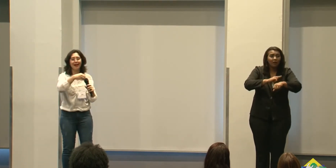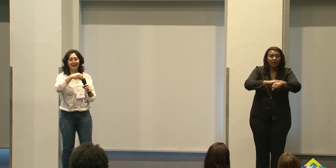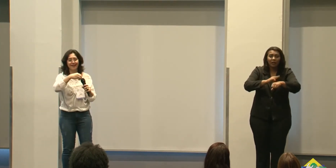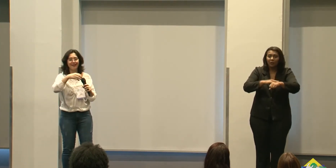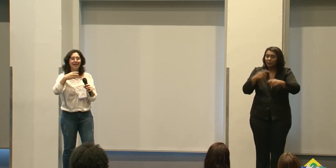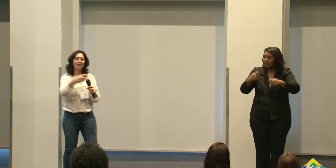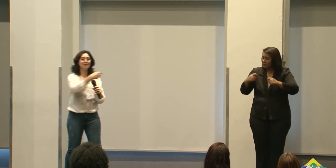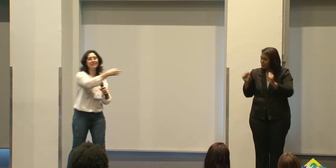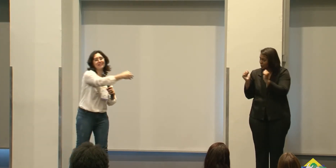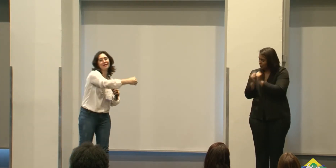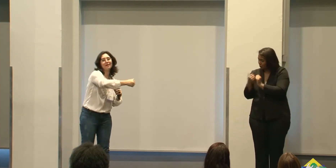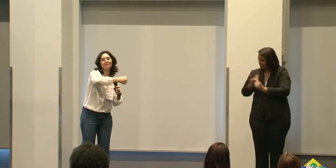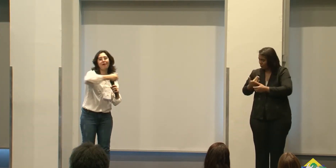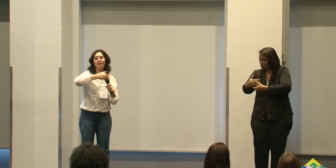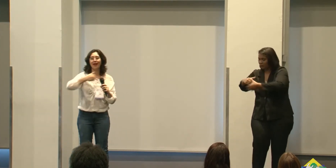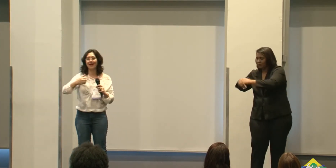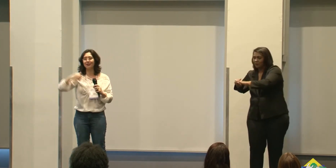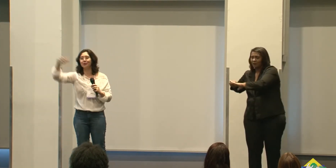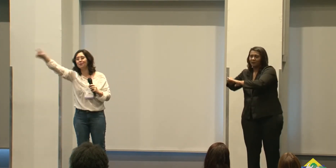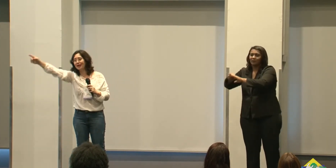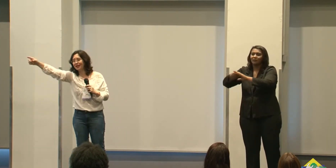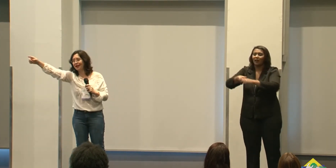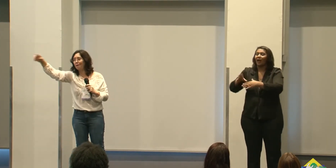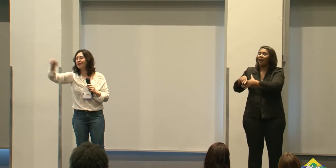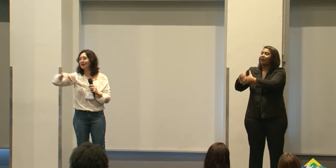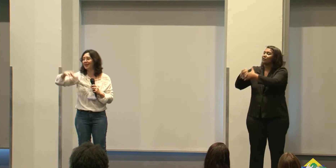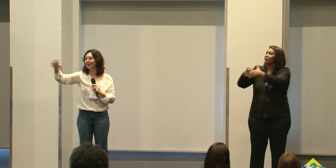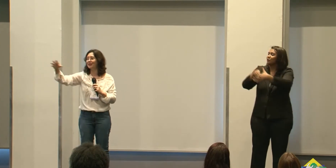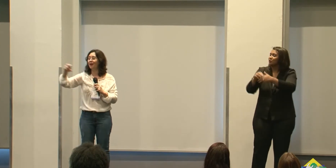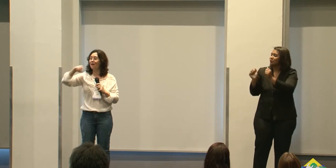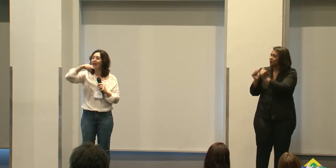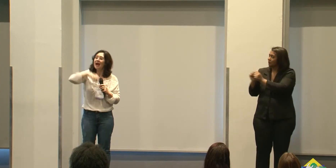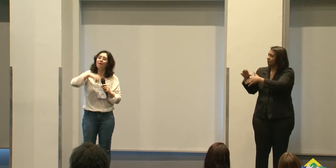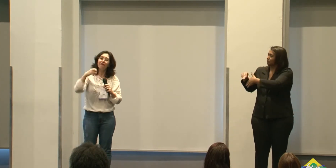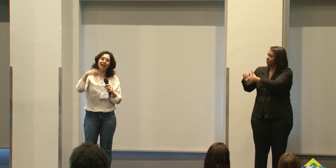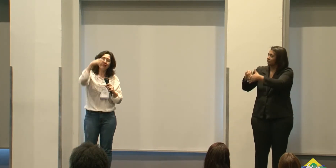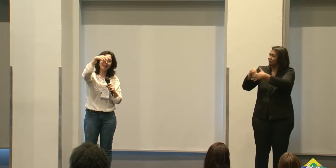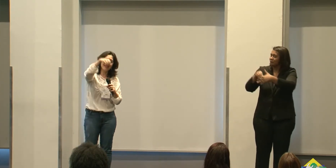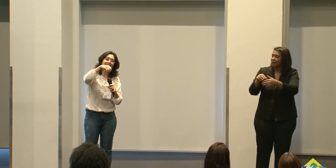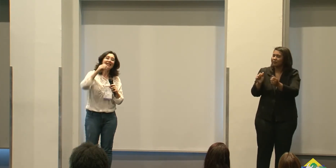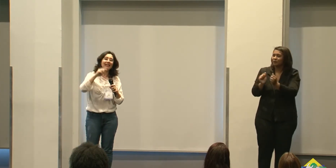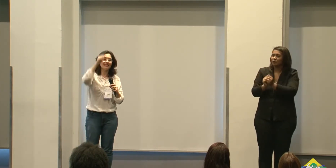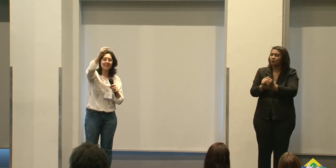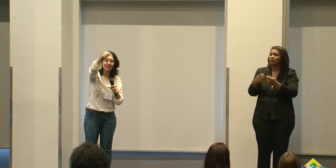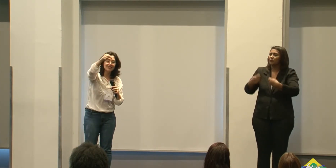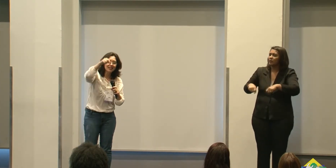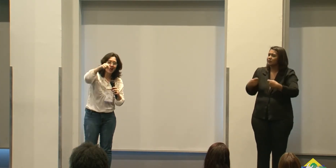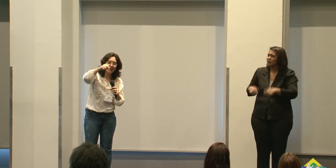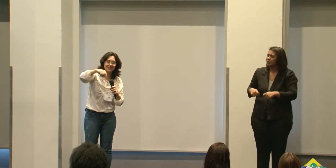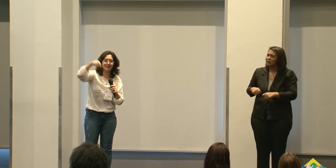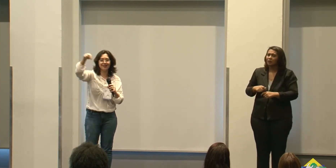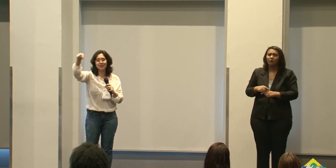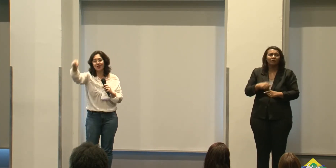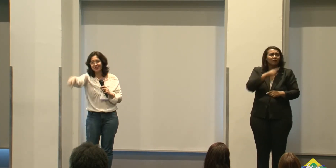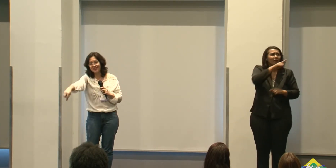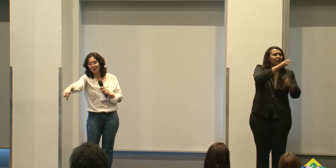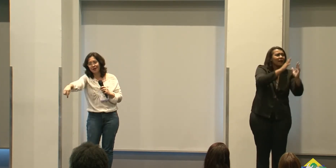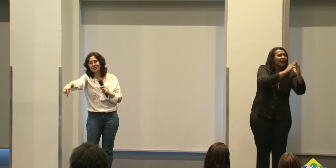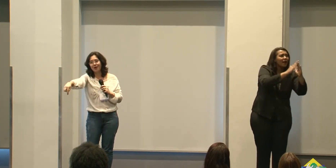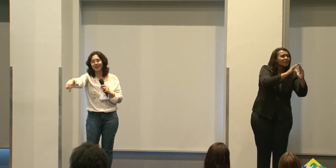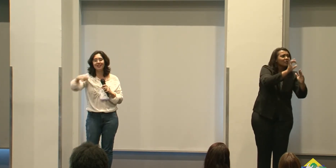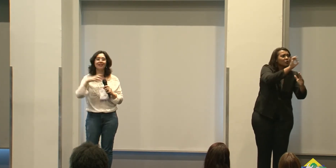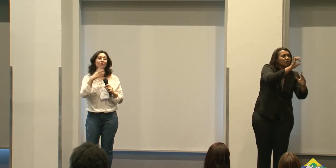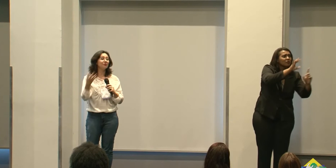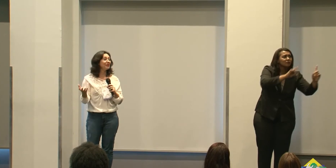o colega. Ele precisa sempre levar o colega junto para ir até o banheiro. Então, o fato dele sair de casa, ir sozinho